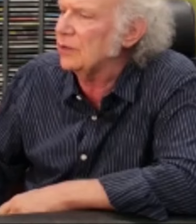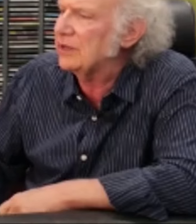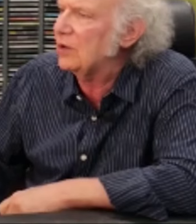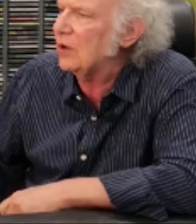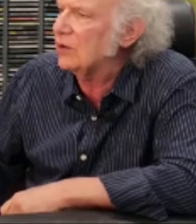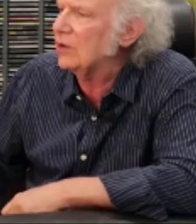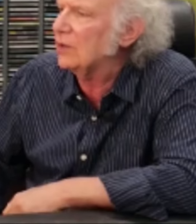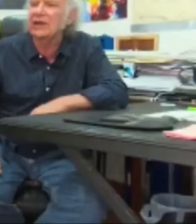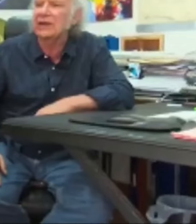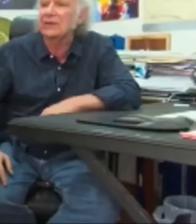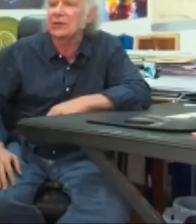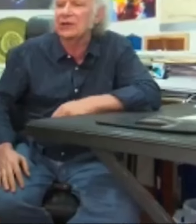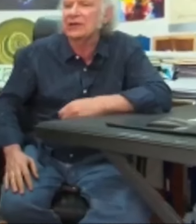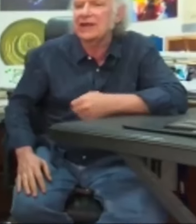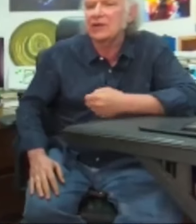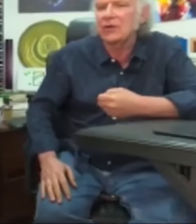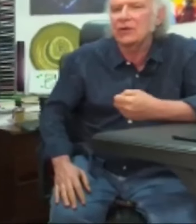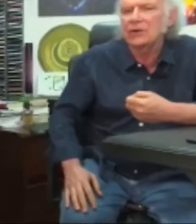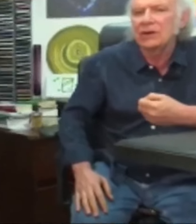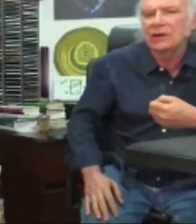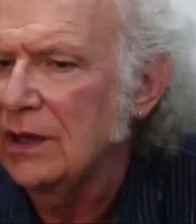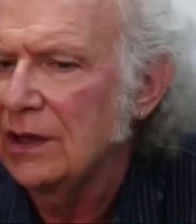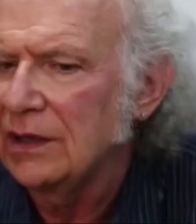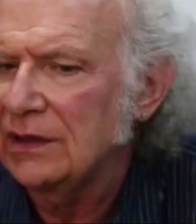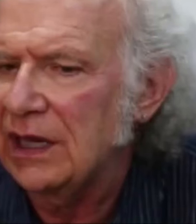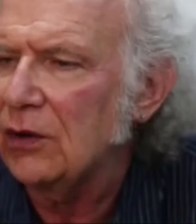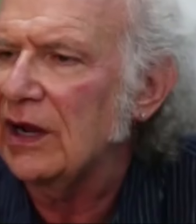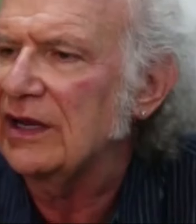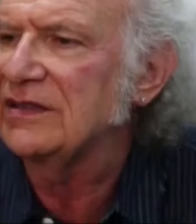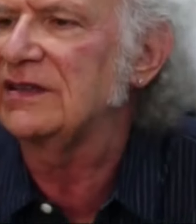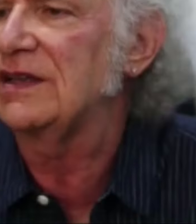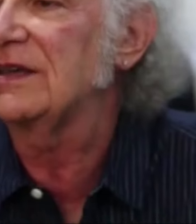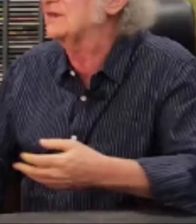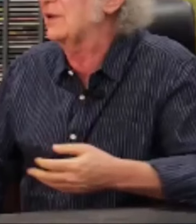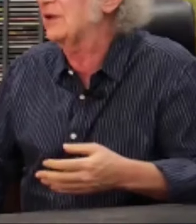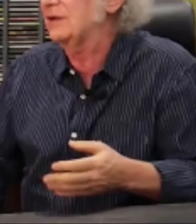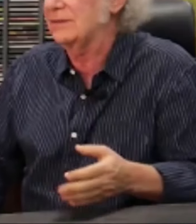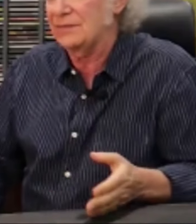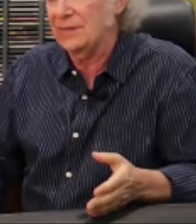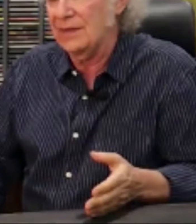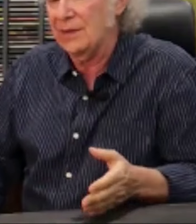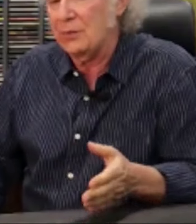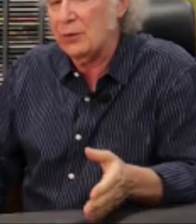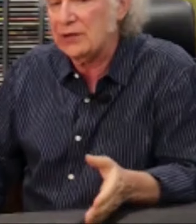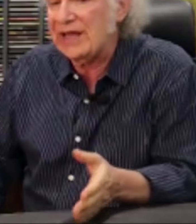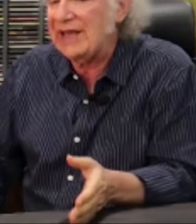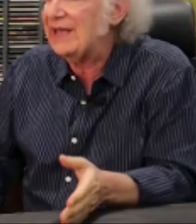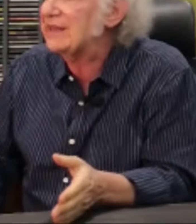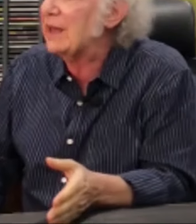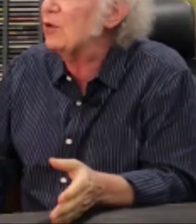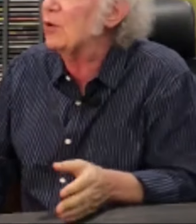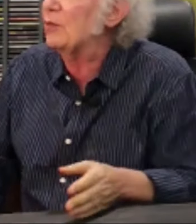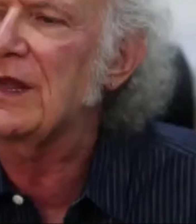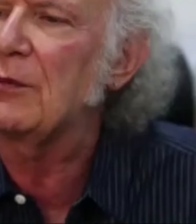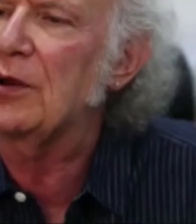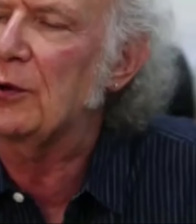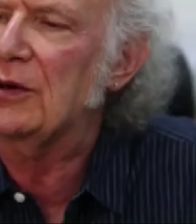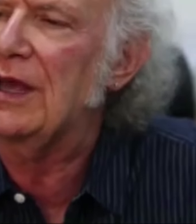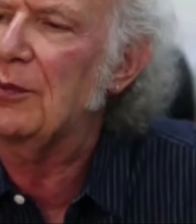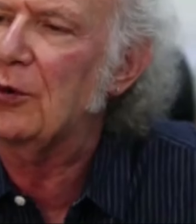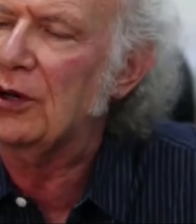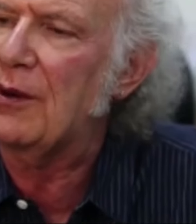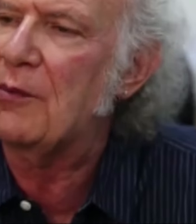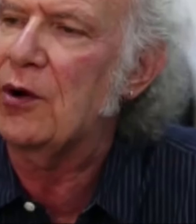cuando investigo algo es porque tengo la necesidad de saber por qué estamos como estamos